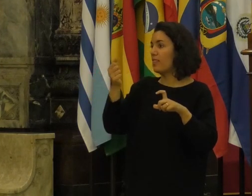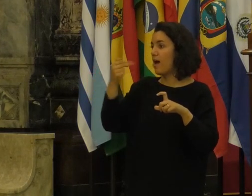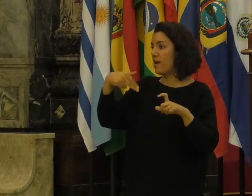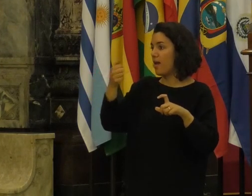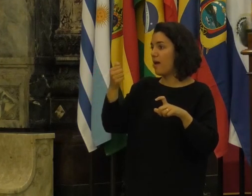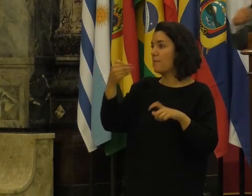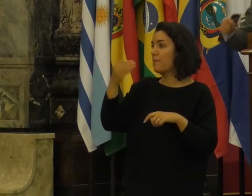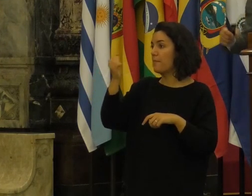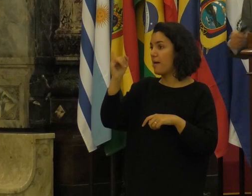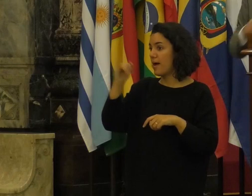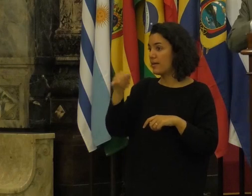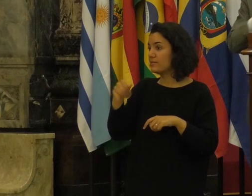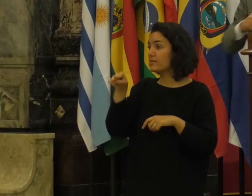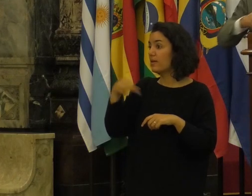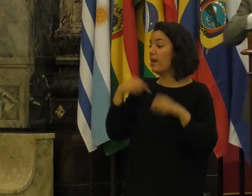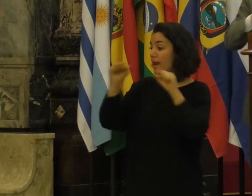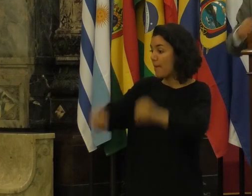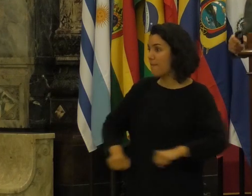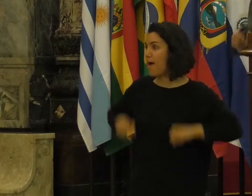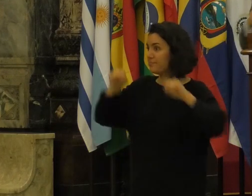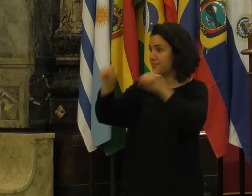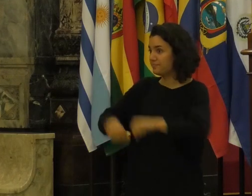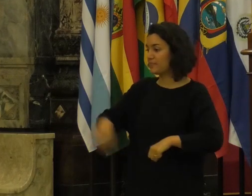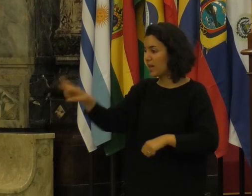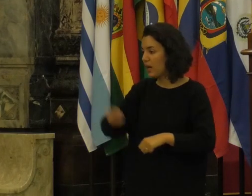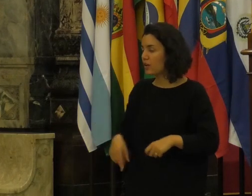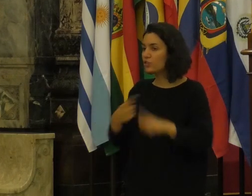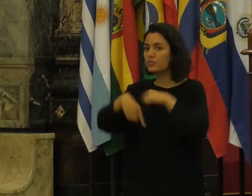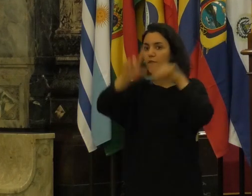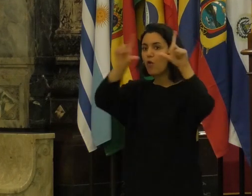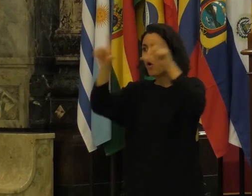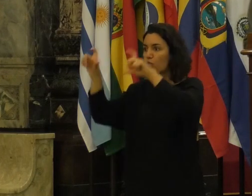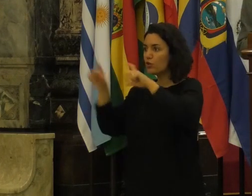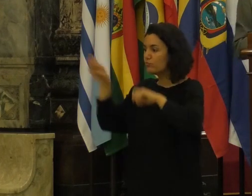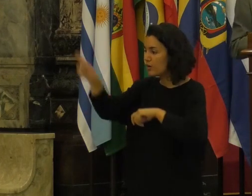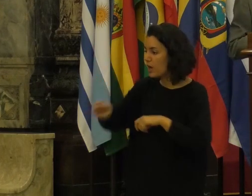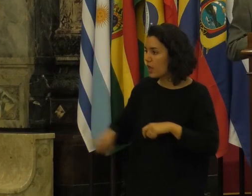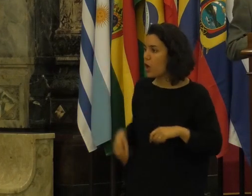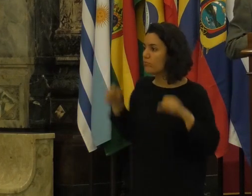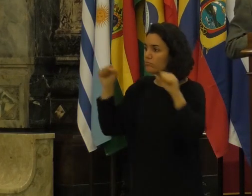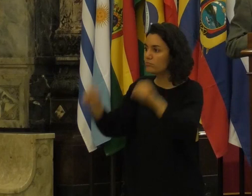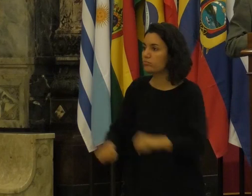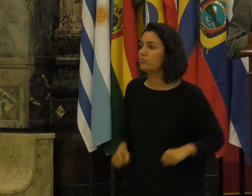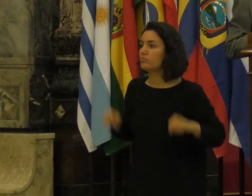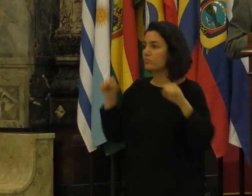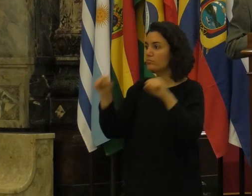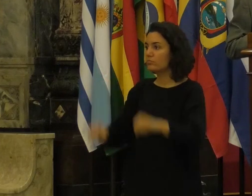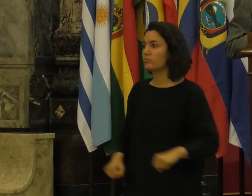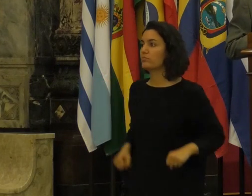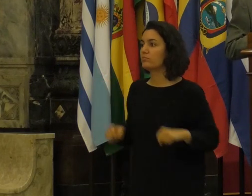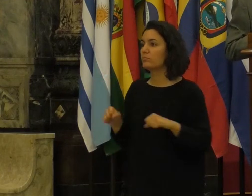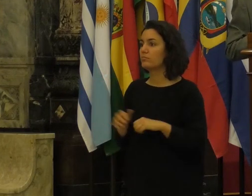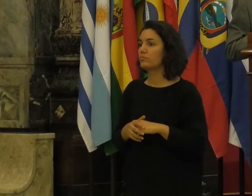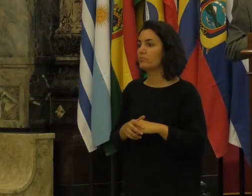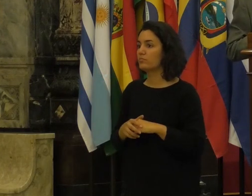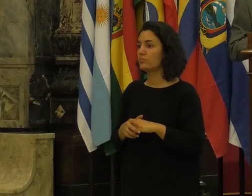que además es remera, que todos los días hace el río. Y entonces hace fotos en el río y tiene muchas fotos del río. Bueno, eso